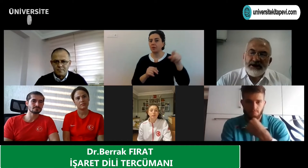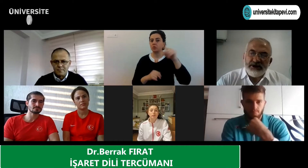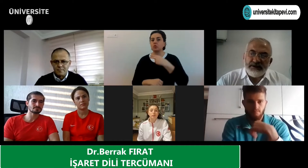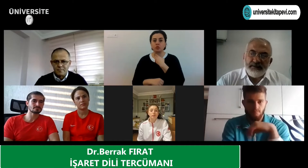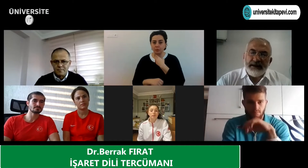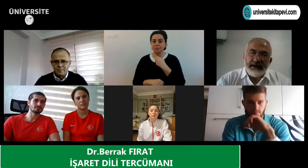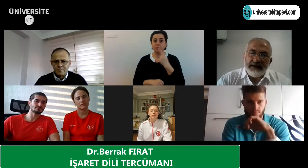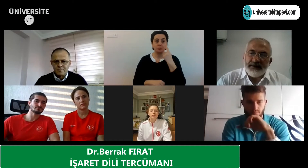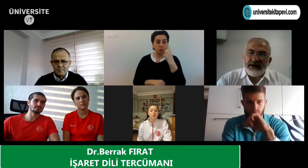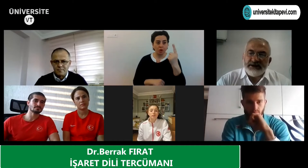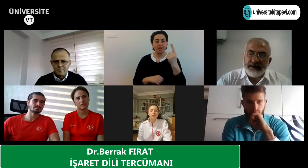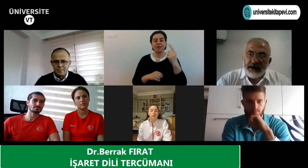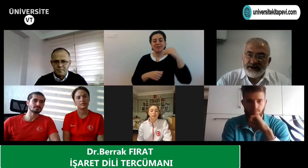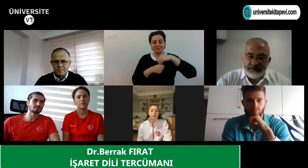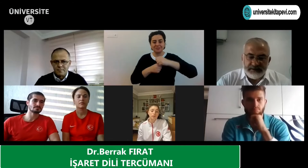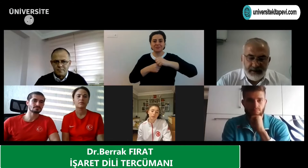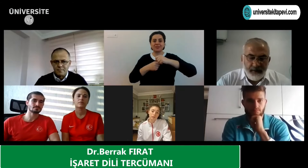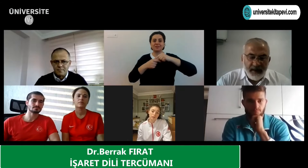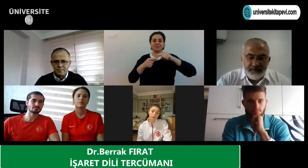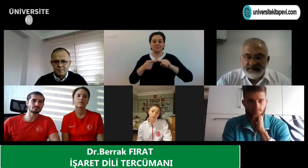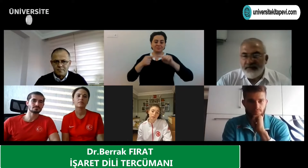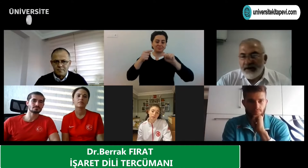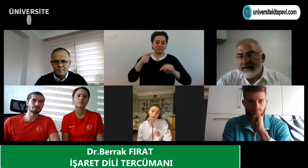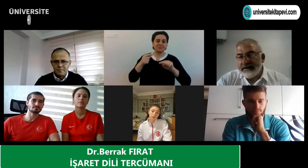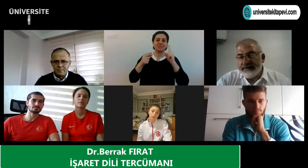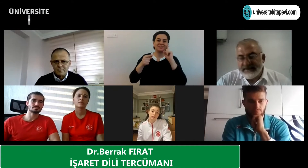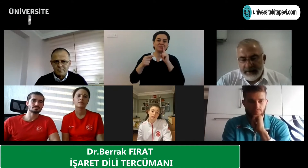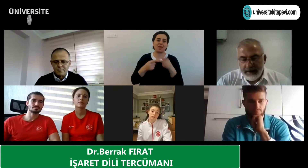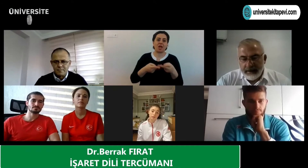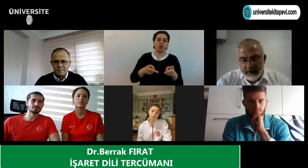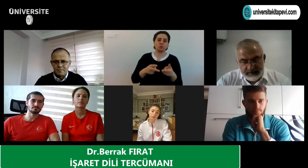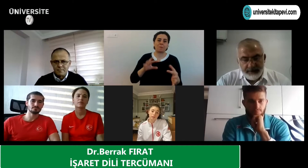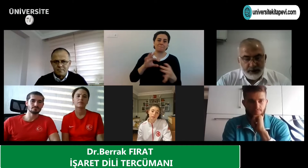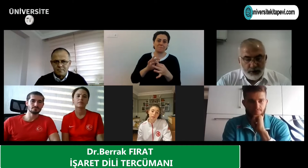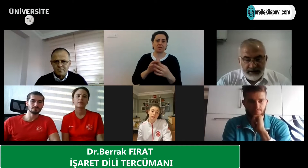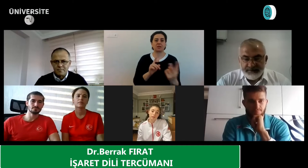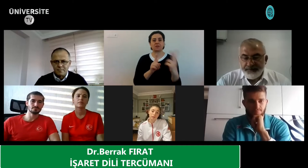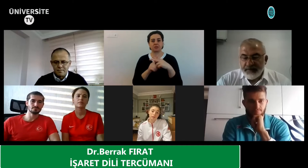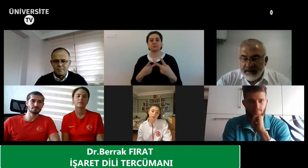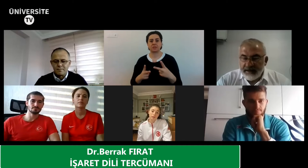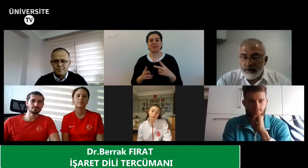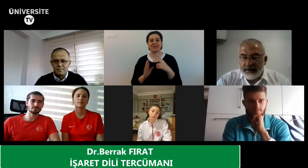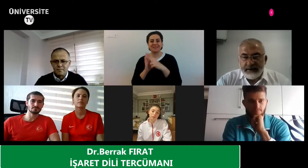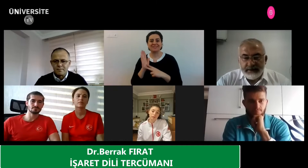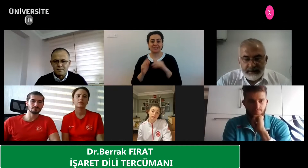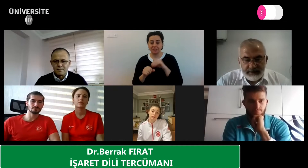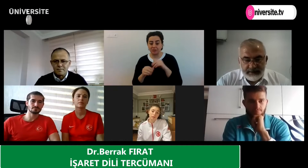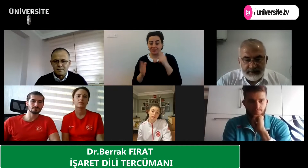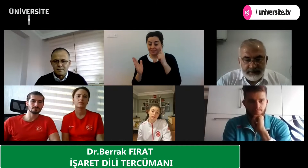bünyesinde işitme engelli branşları açtığında bizim faaliyetlerimize katılabiliyorlar. Genel